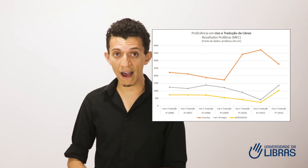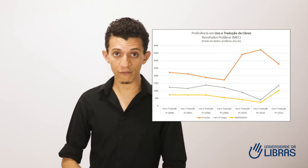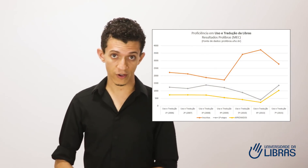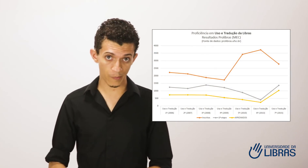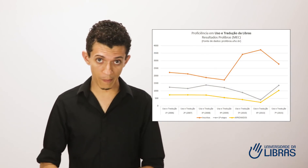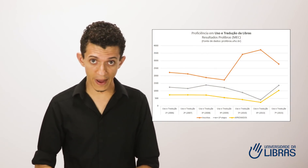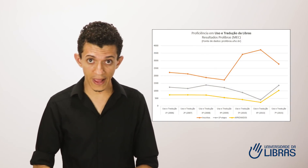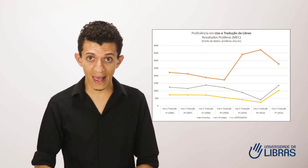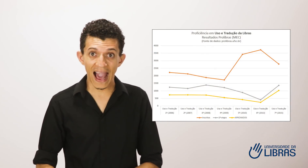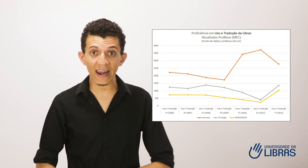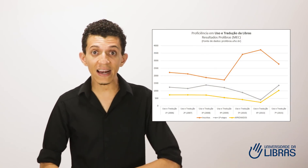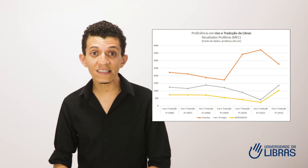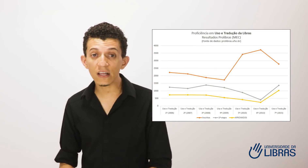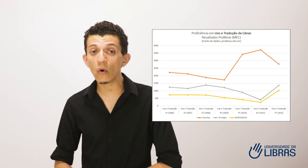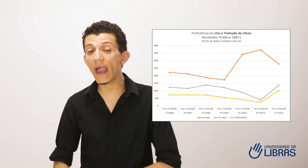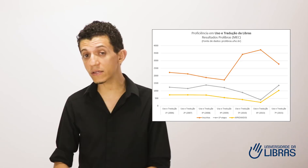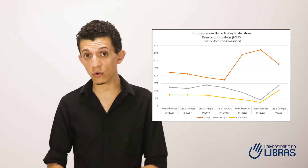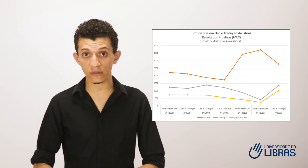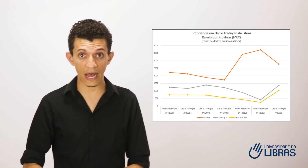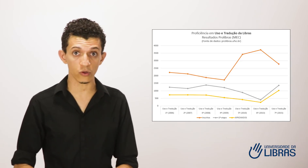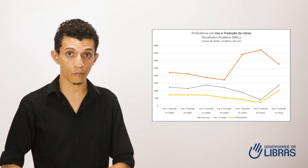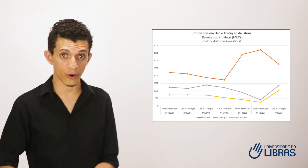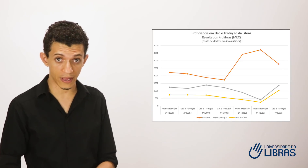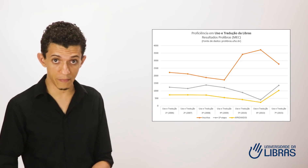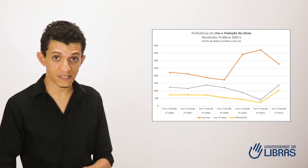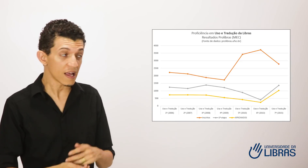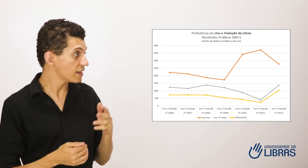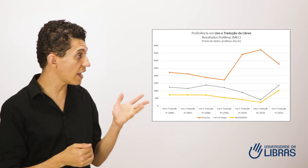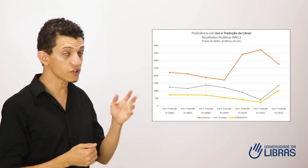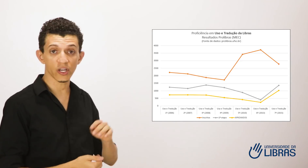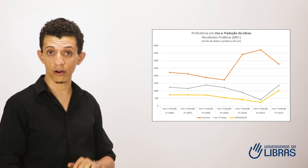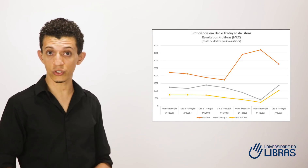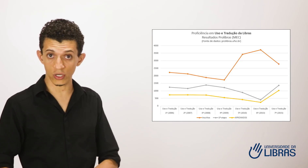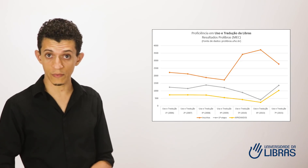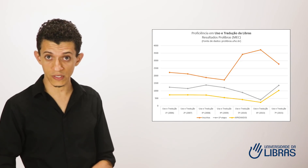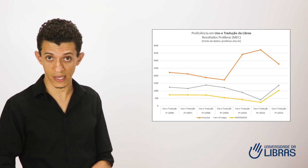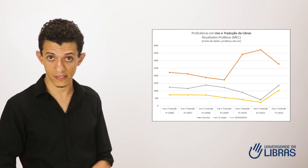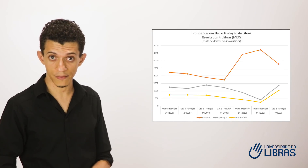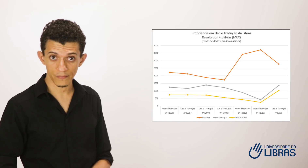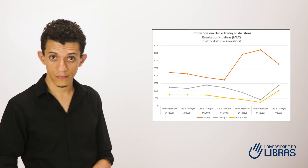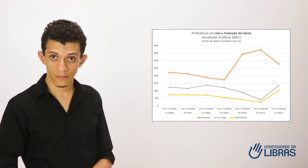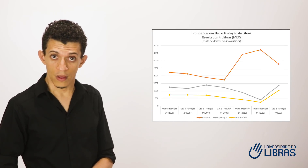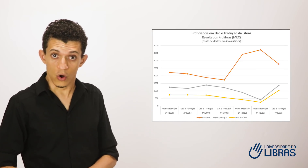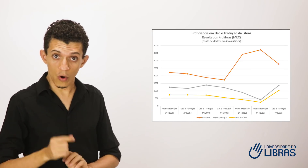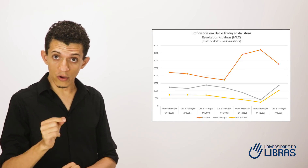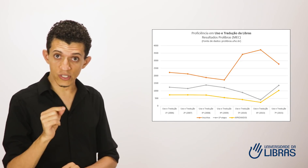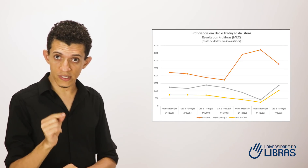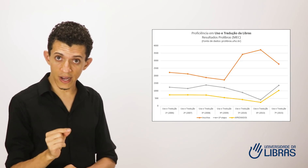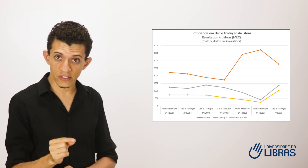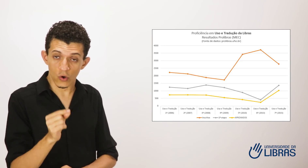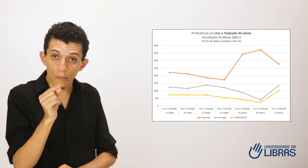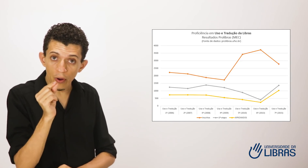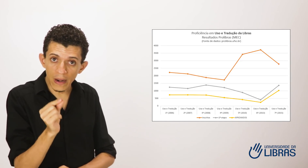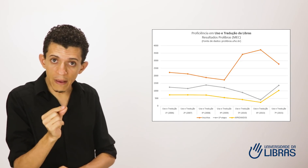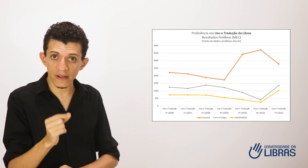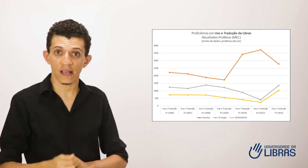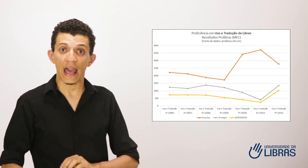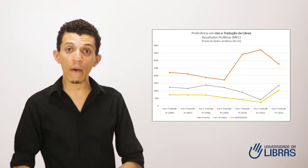gráfico que eu preparei analisando o resultado do ProLibras deste ano de 2006. Como eu disse antes, o ProLibras é o